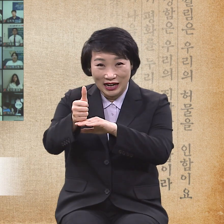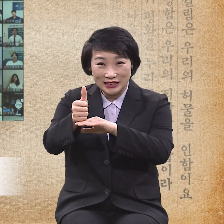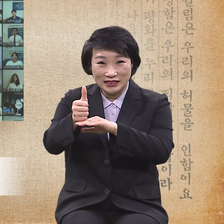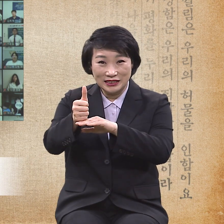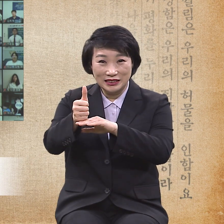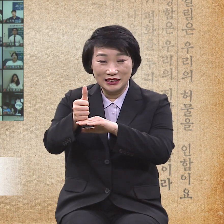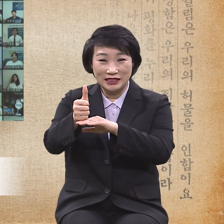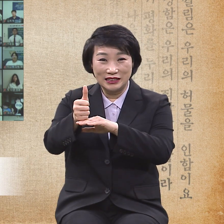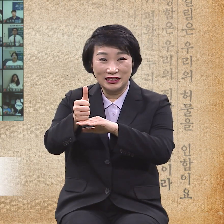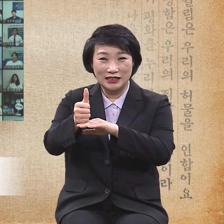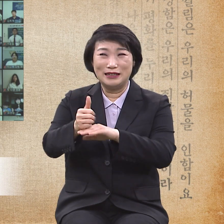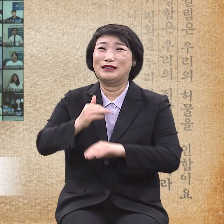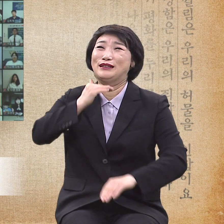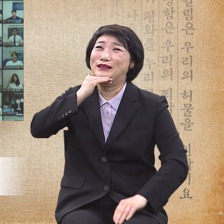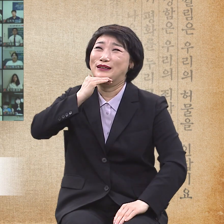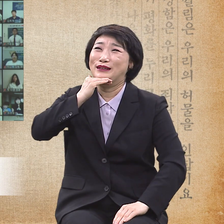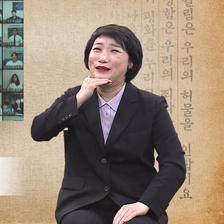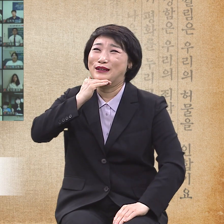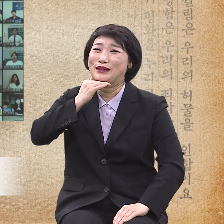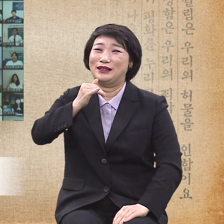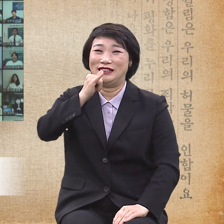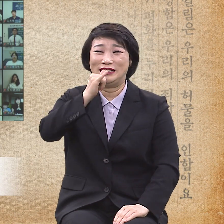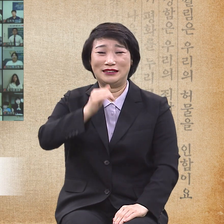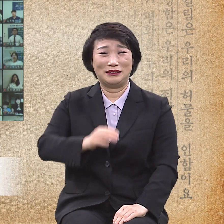끝까지 기다립니다.